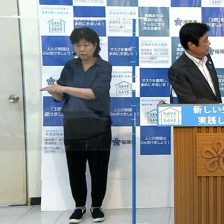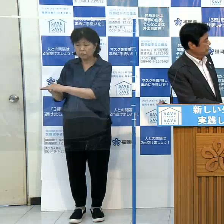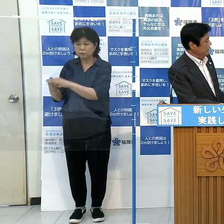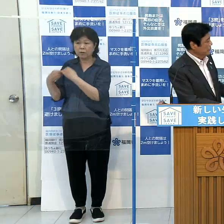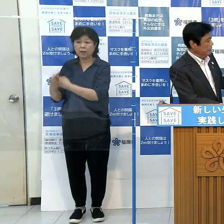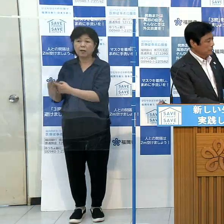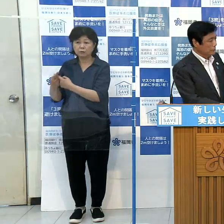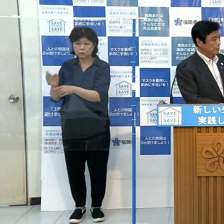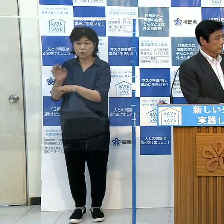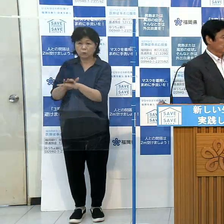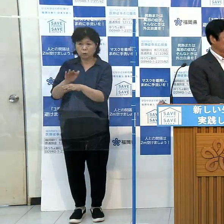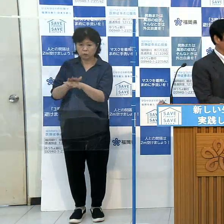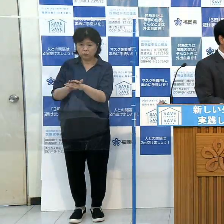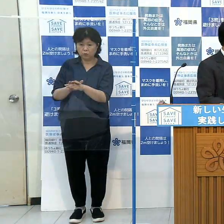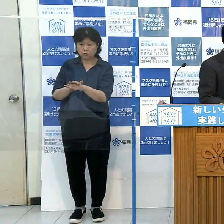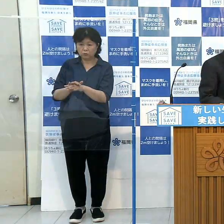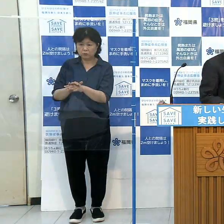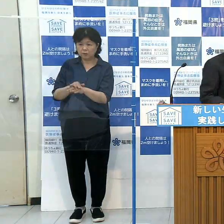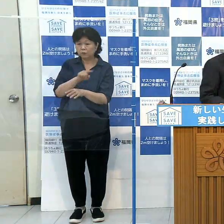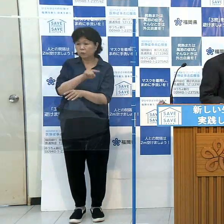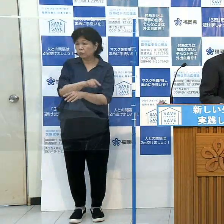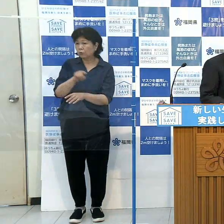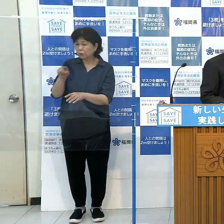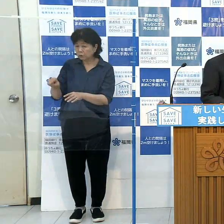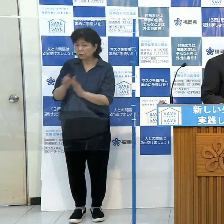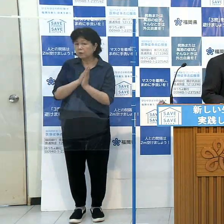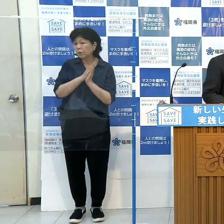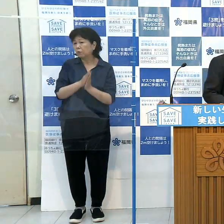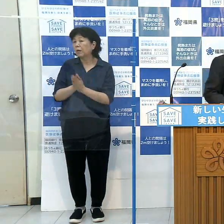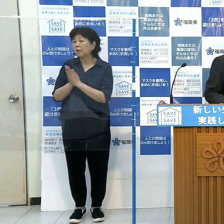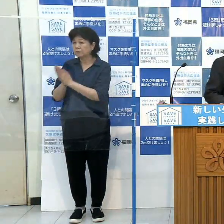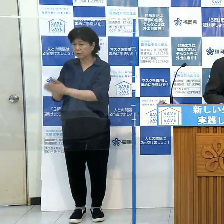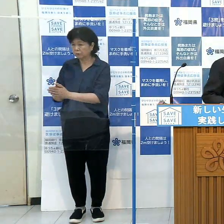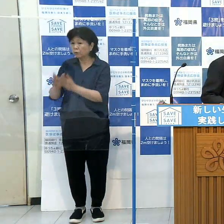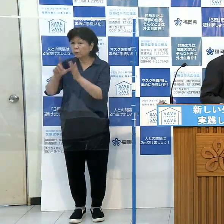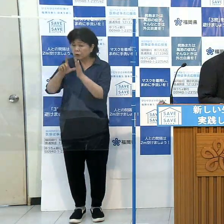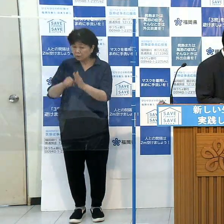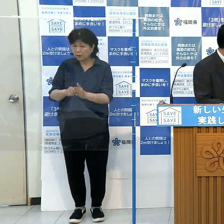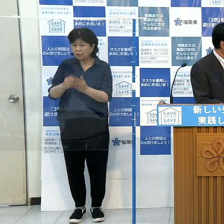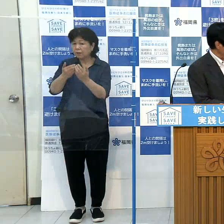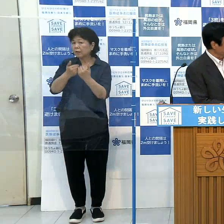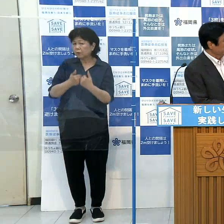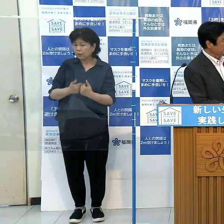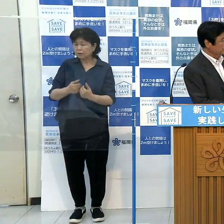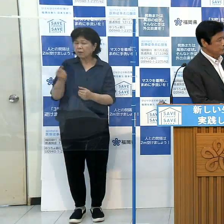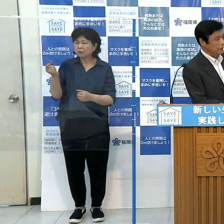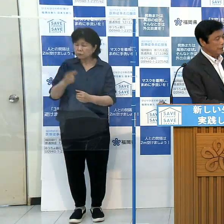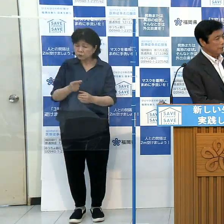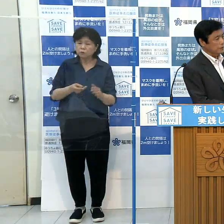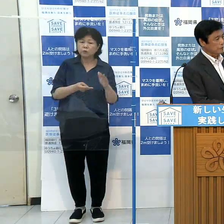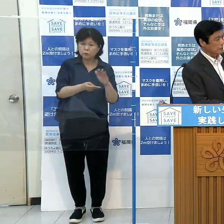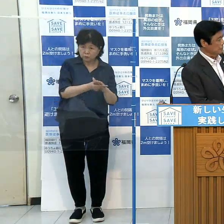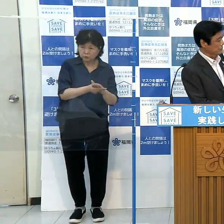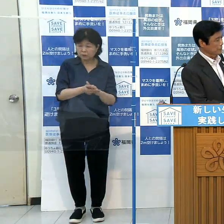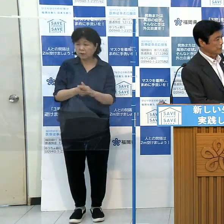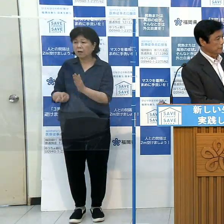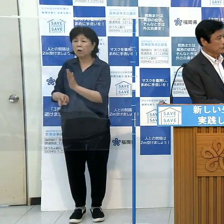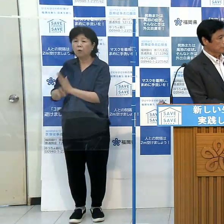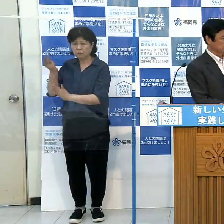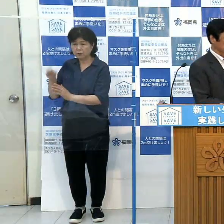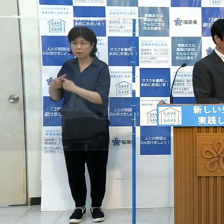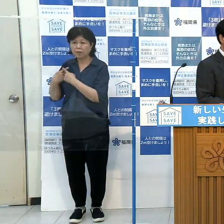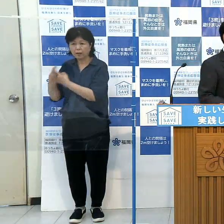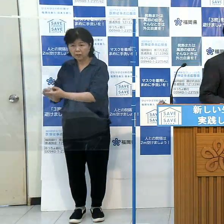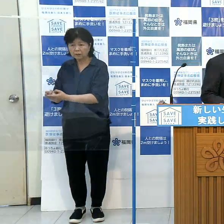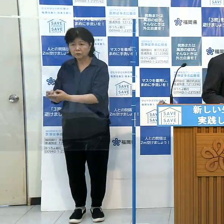仕分けをして、要請をそれぞれの方にするわけです。その際は速やかにこれに応じて入院や宿泊療養施設